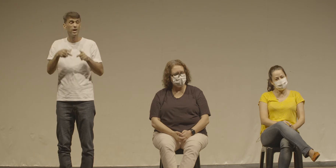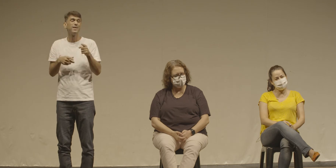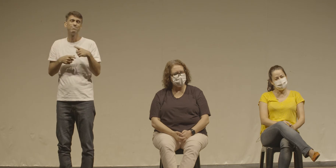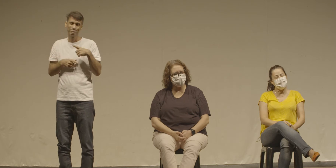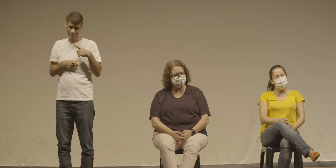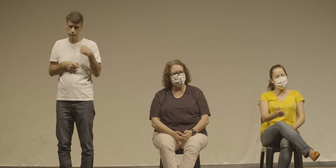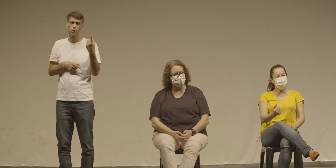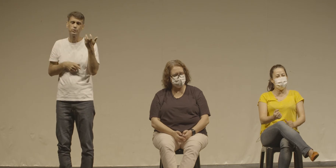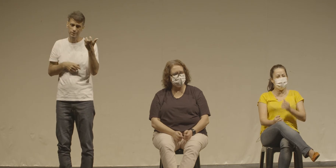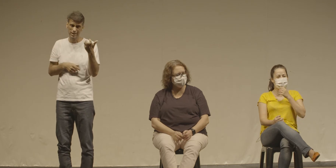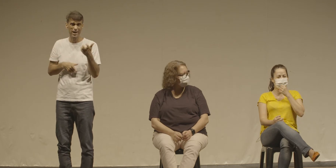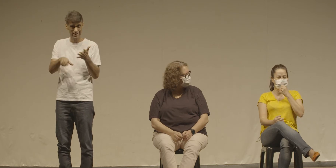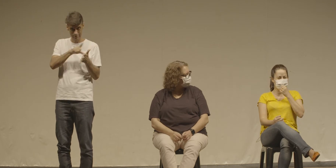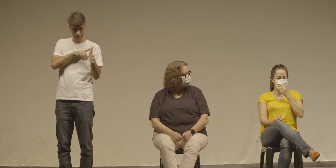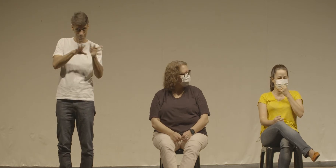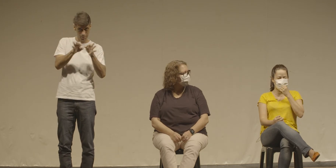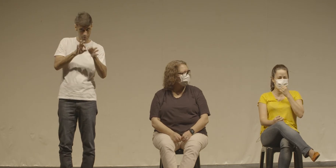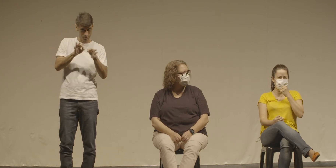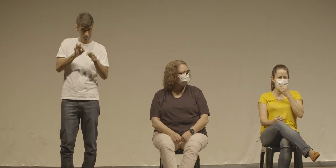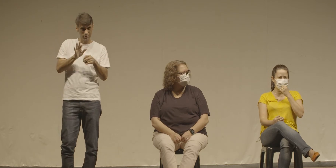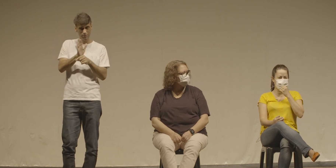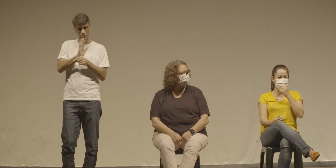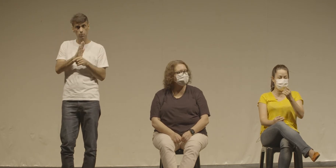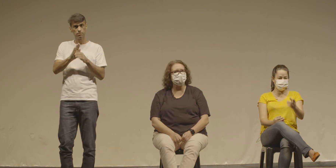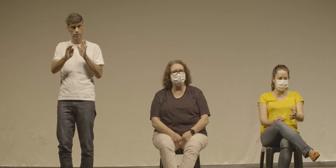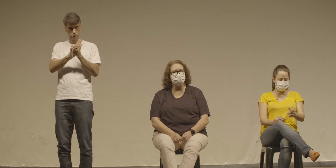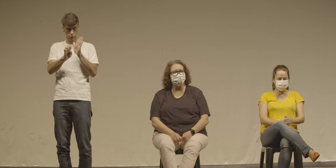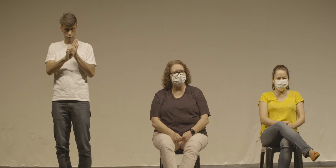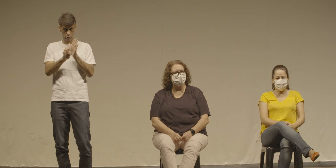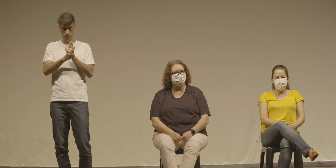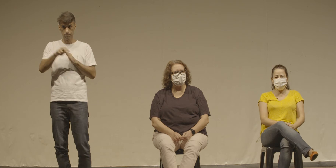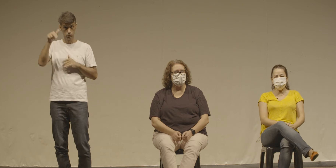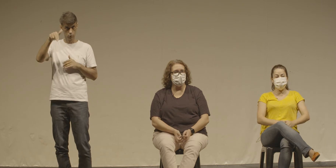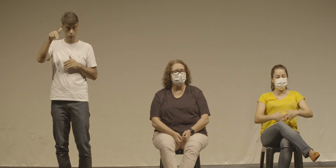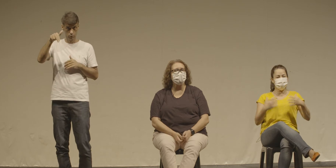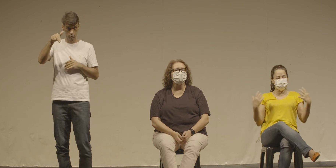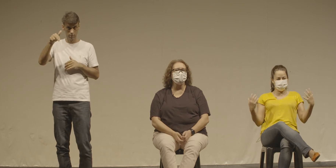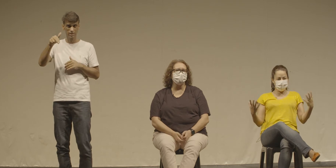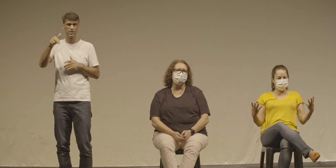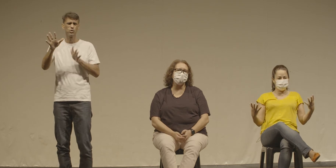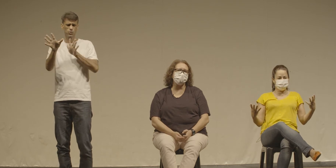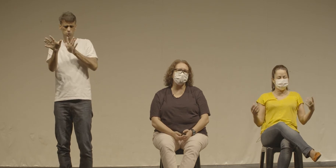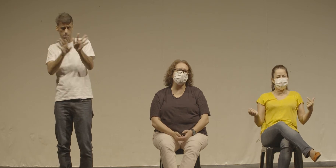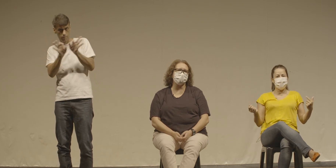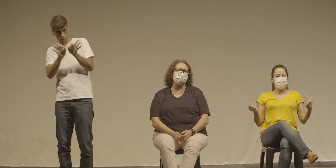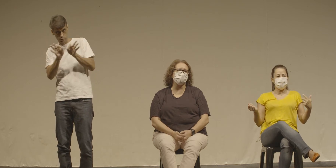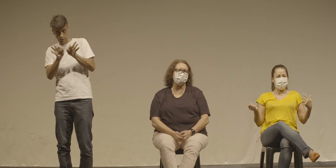nível essa. médio. Quando a gente fez esse edital, ele saiu em novembro. Quando nós fizemos o